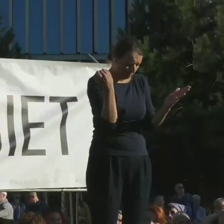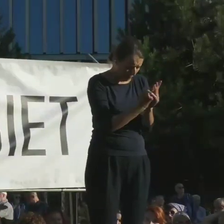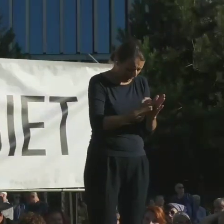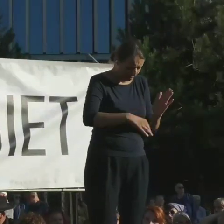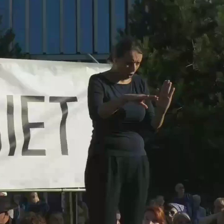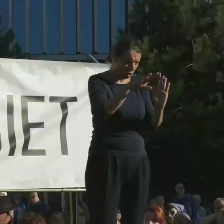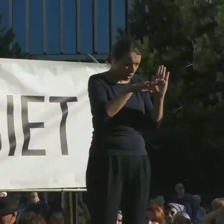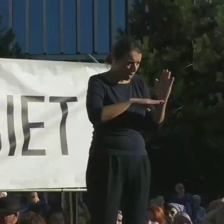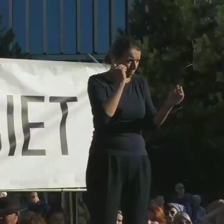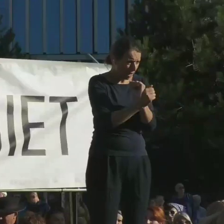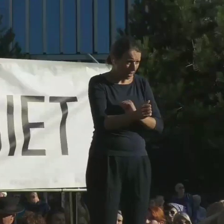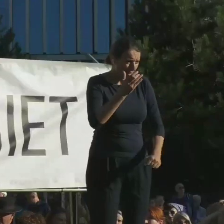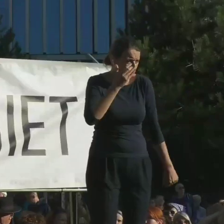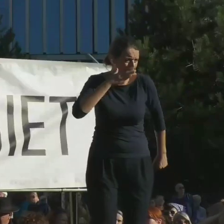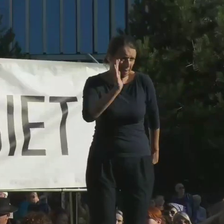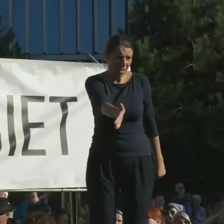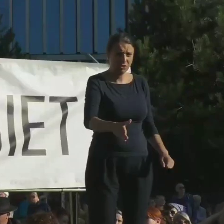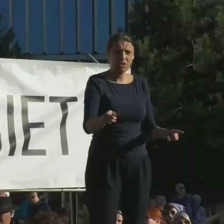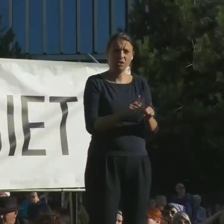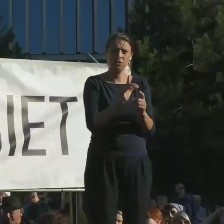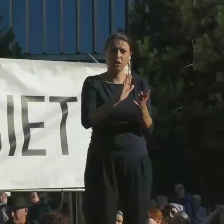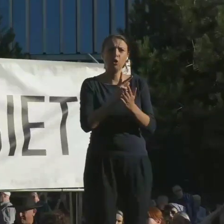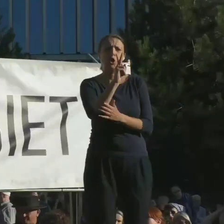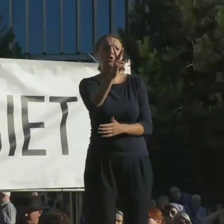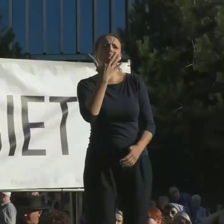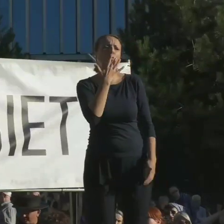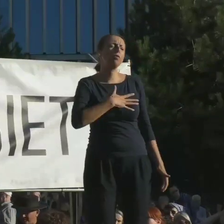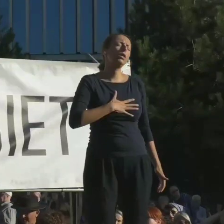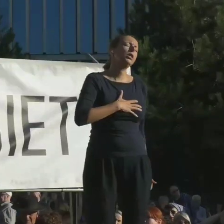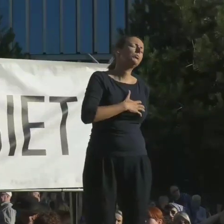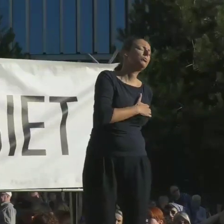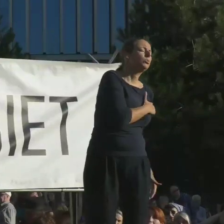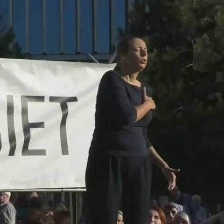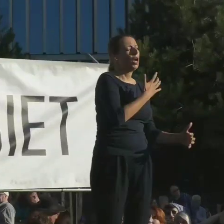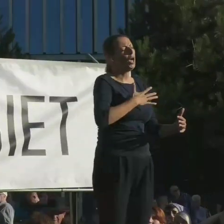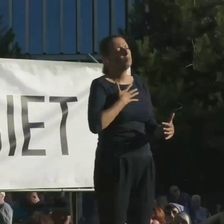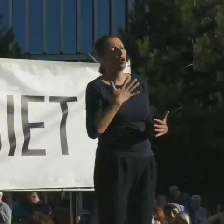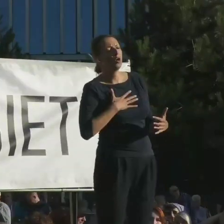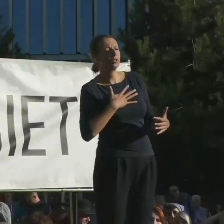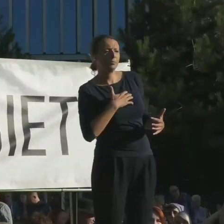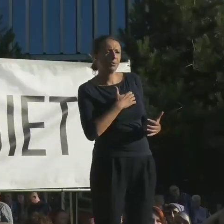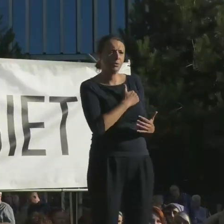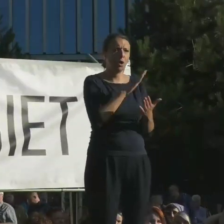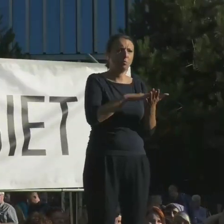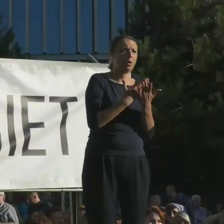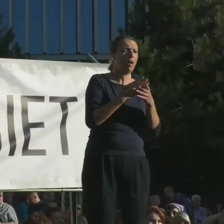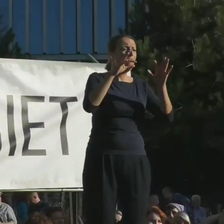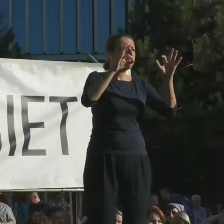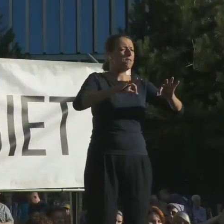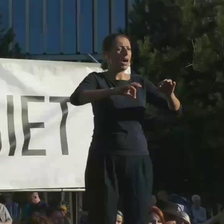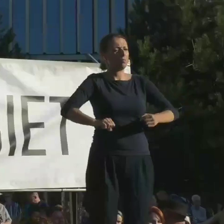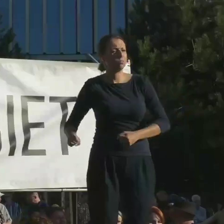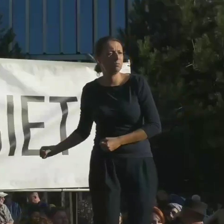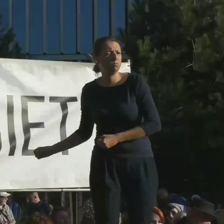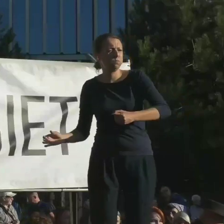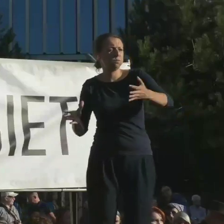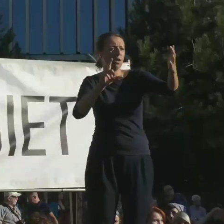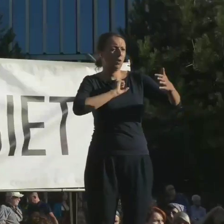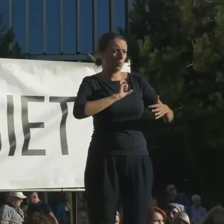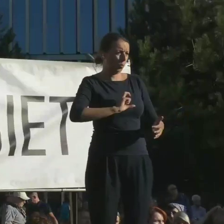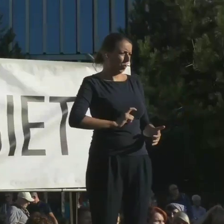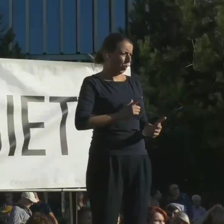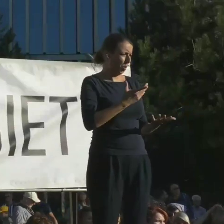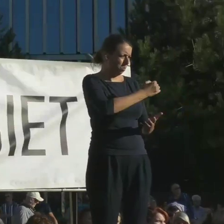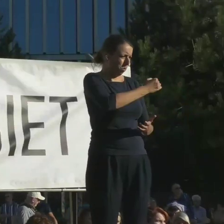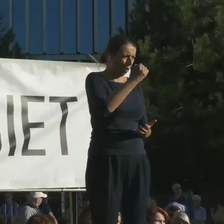żadne zranione emocje, tony farb wylanych na biura poselskie. Nic tego nie zmieni.